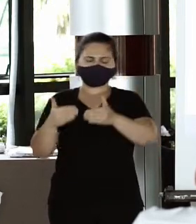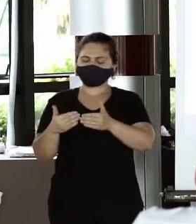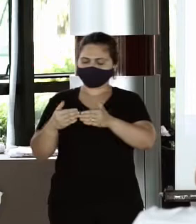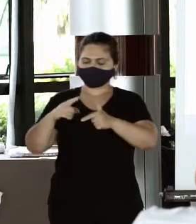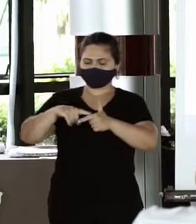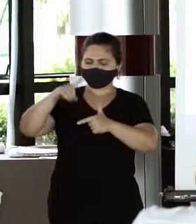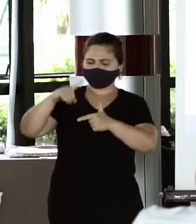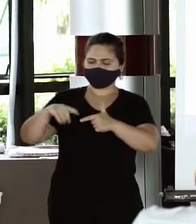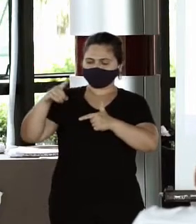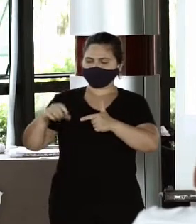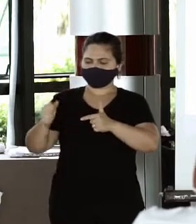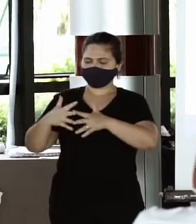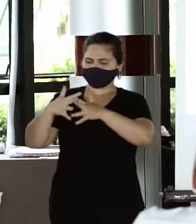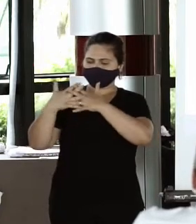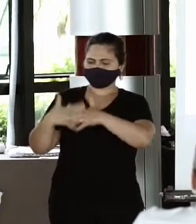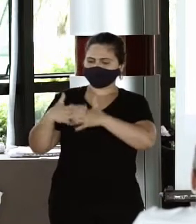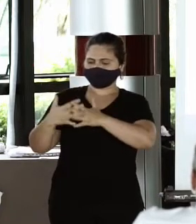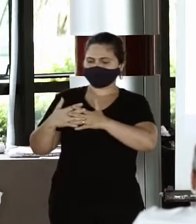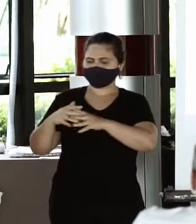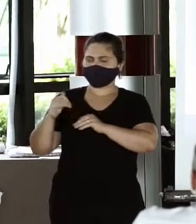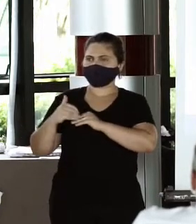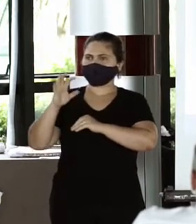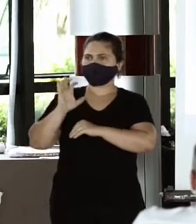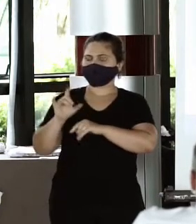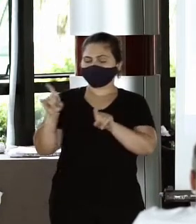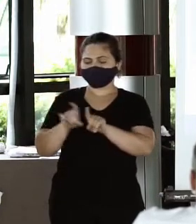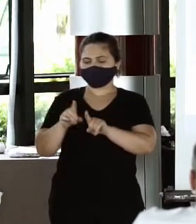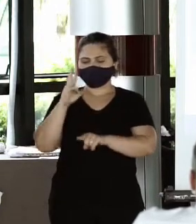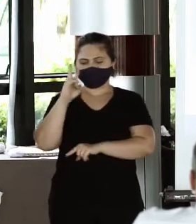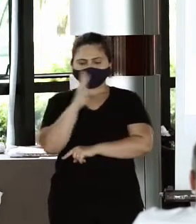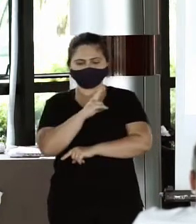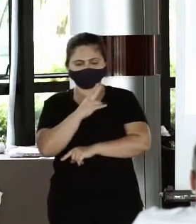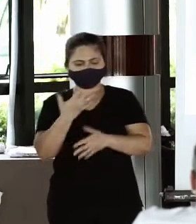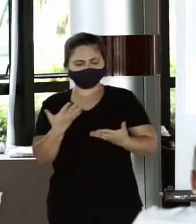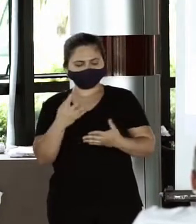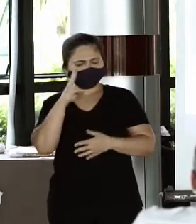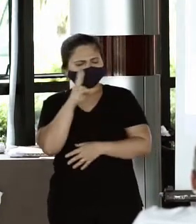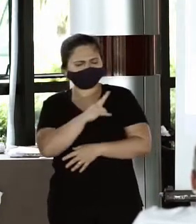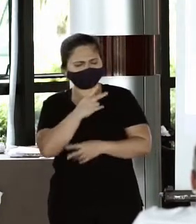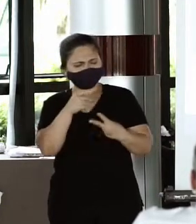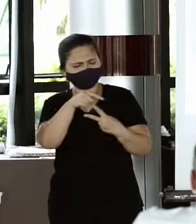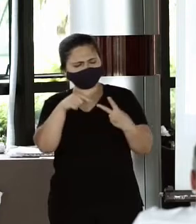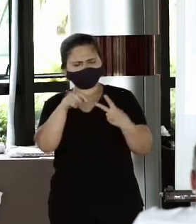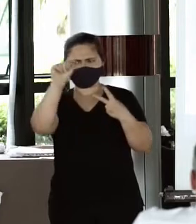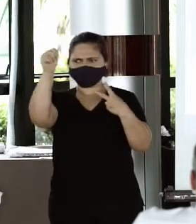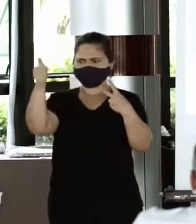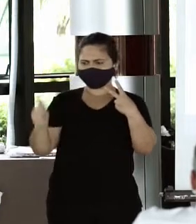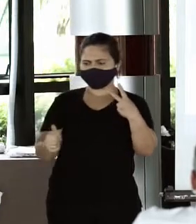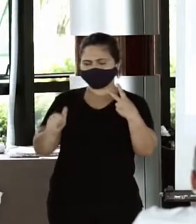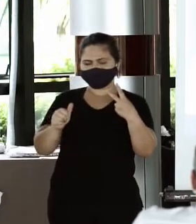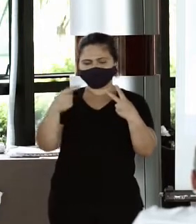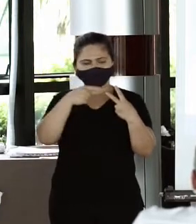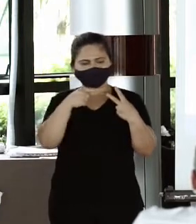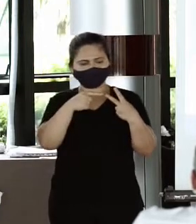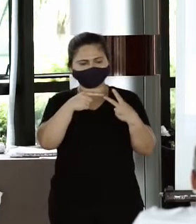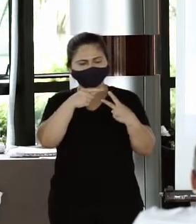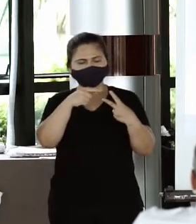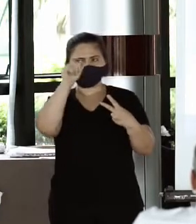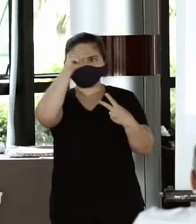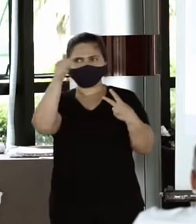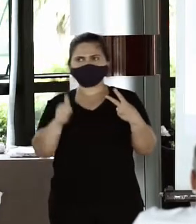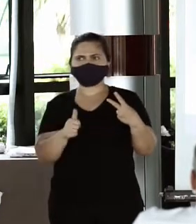é uma variável que pode me atrapalhar. Além dessa questão, olha isso aqui. Olha duas imagens. Essa imagem